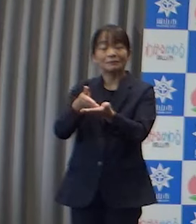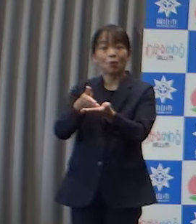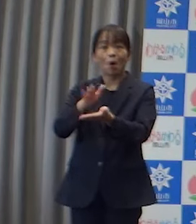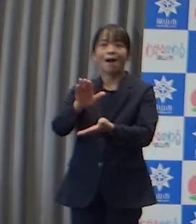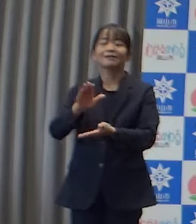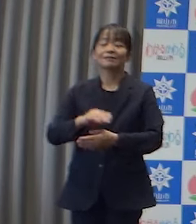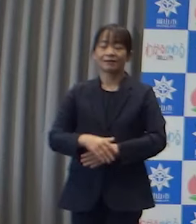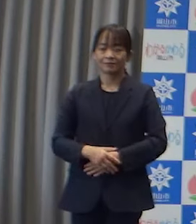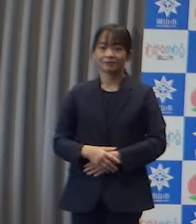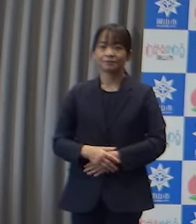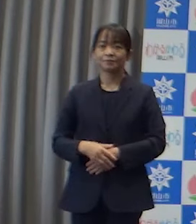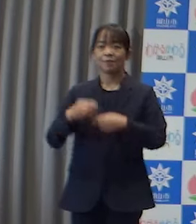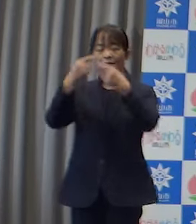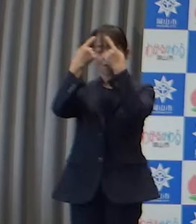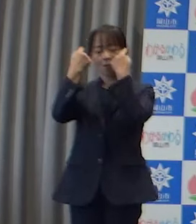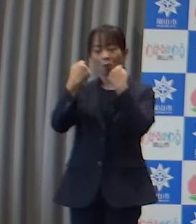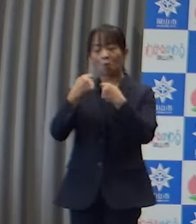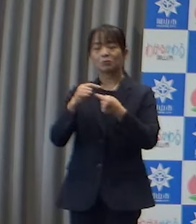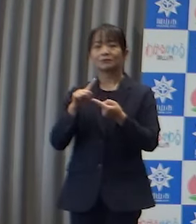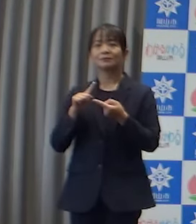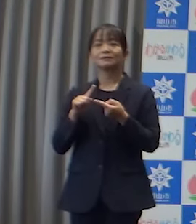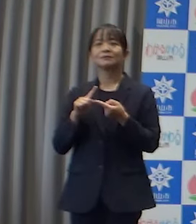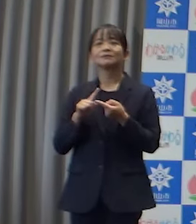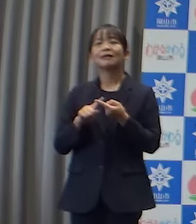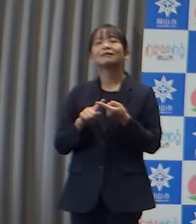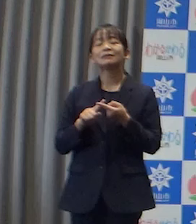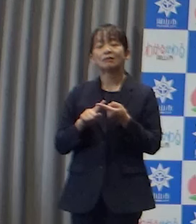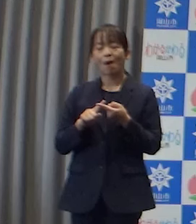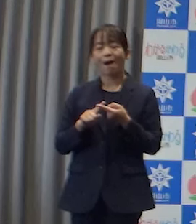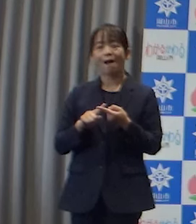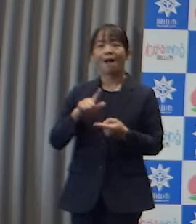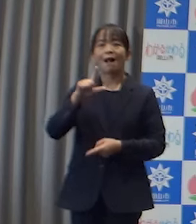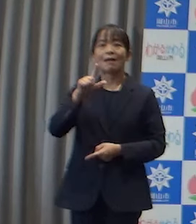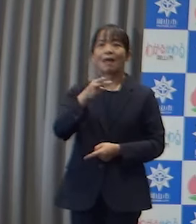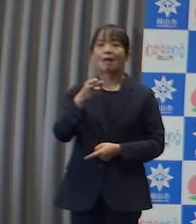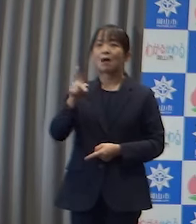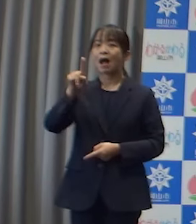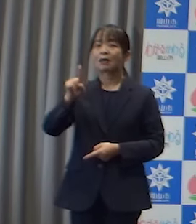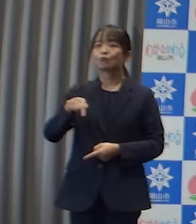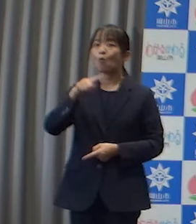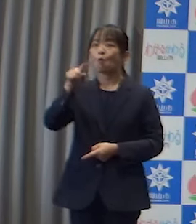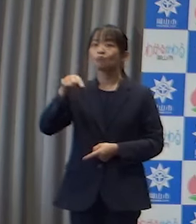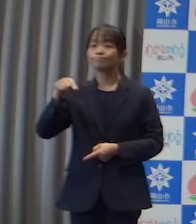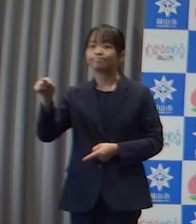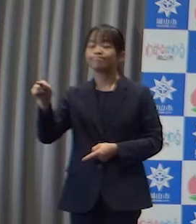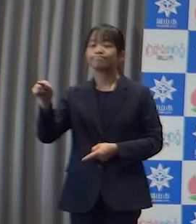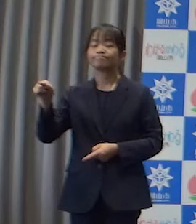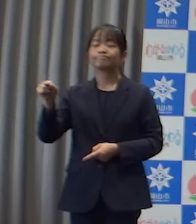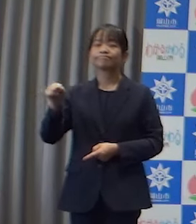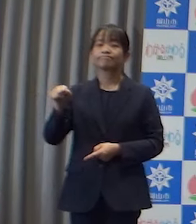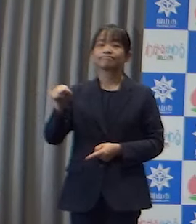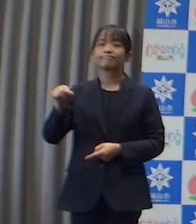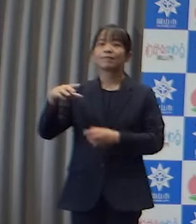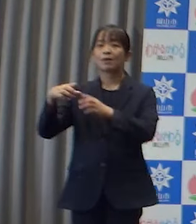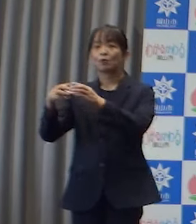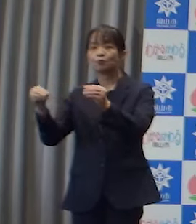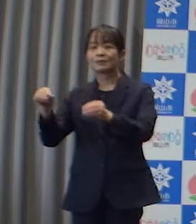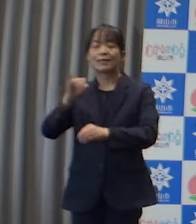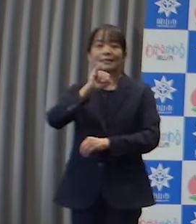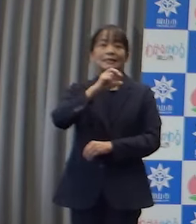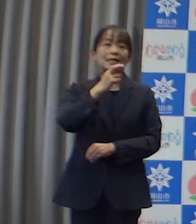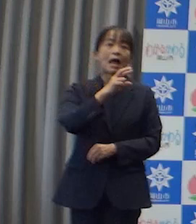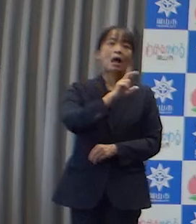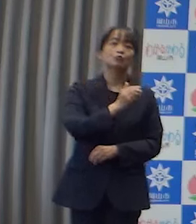個人として見ればレバノンの方、イラクの方、サウジの